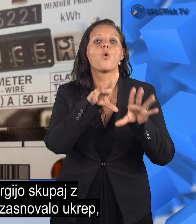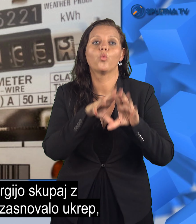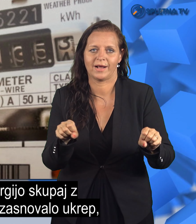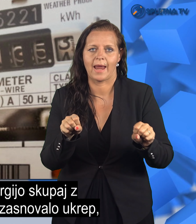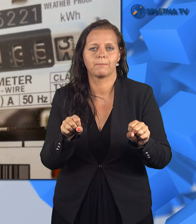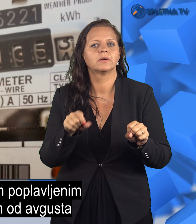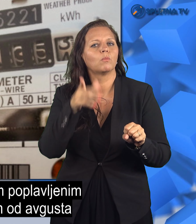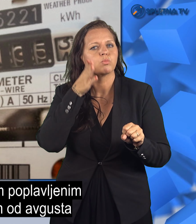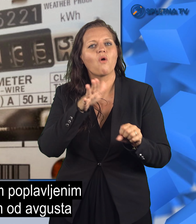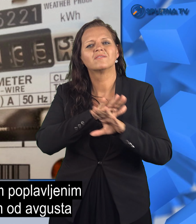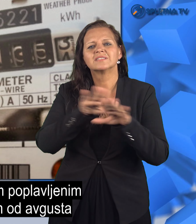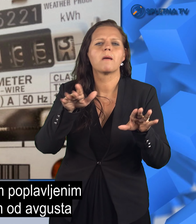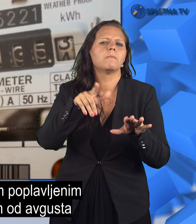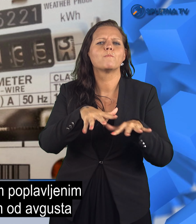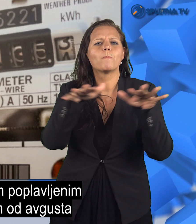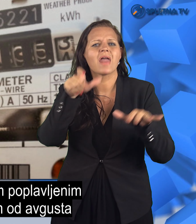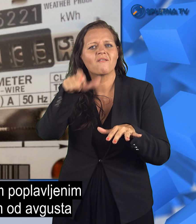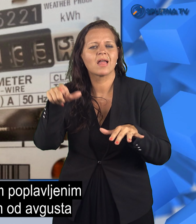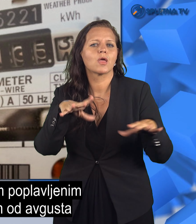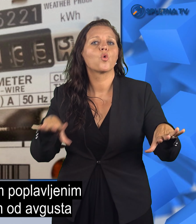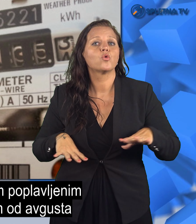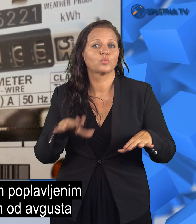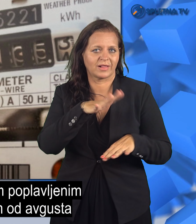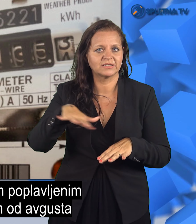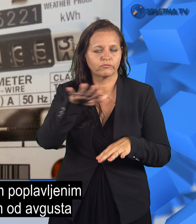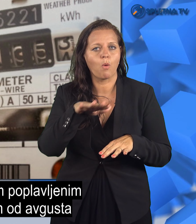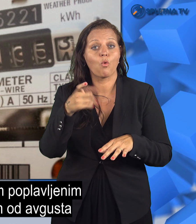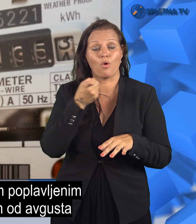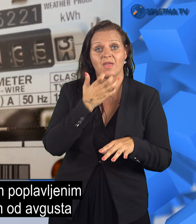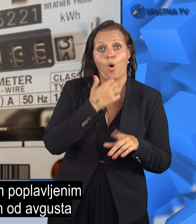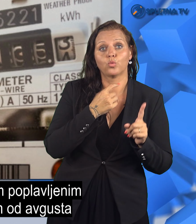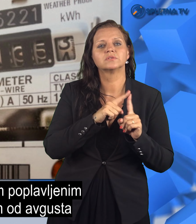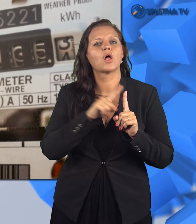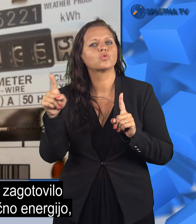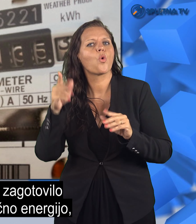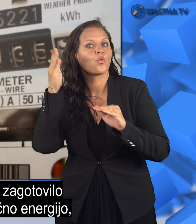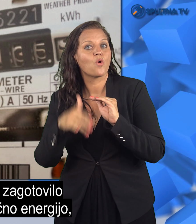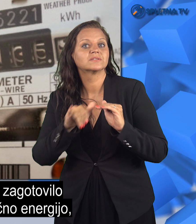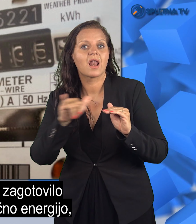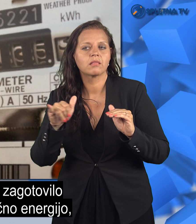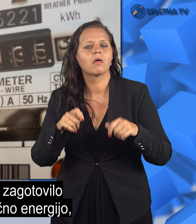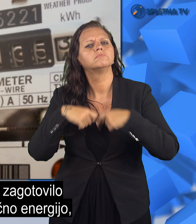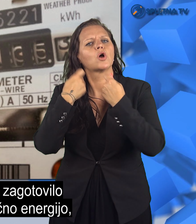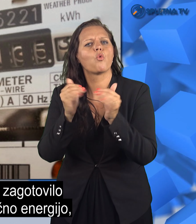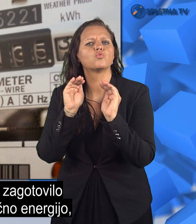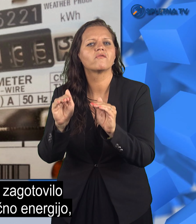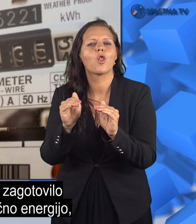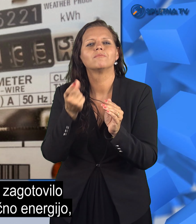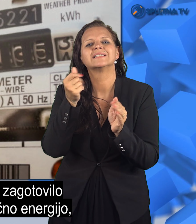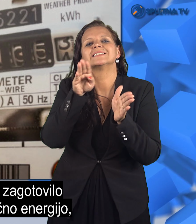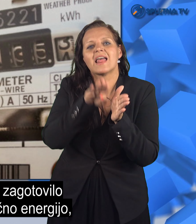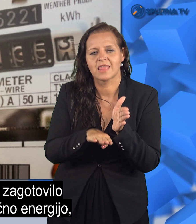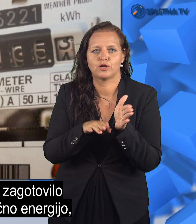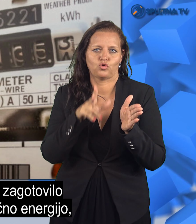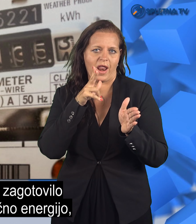vsem poplavljenim gospodinjstvom od avgusta do konca leta zagotovilo cenejšo električno energijo, po kateri